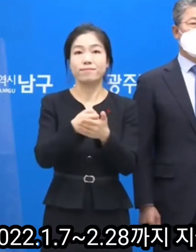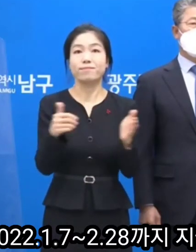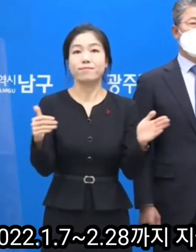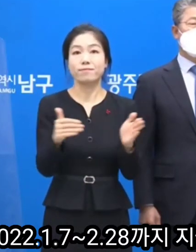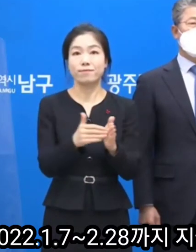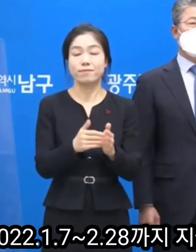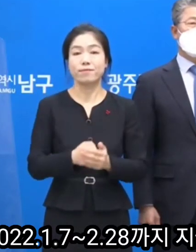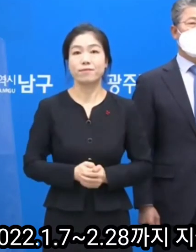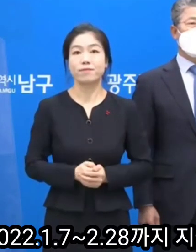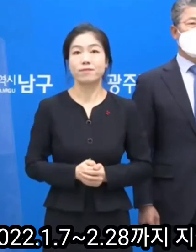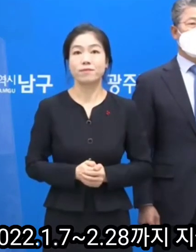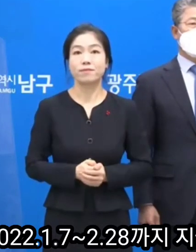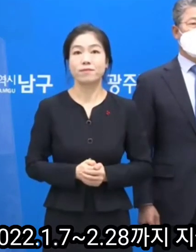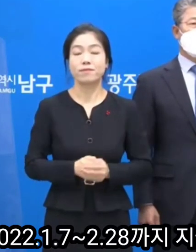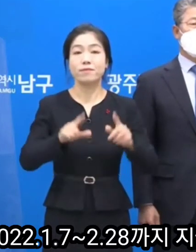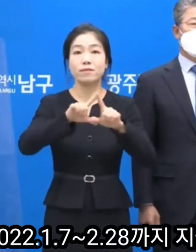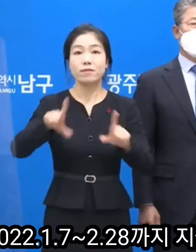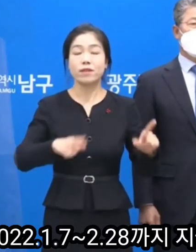했습니다.